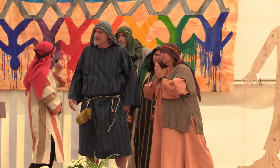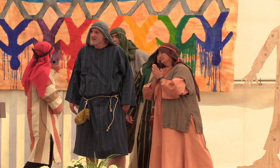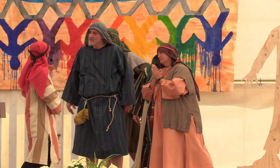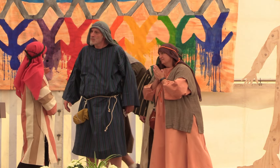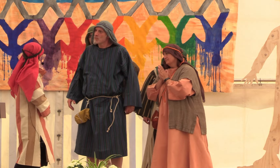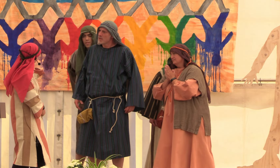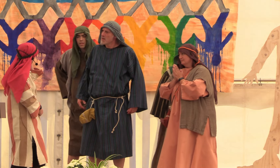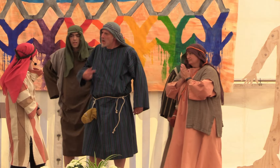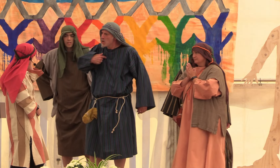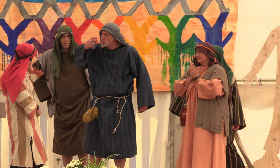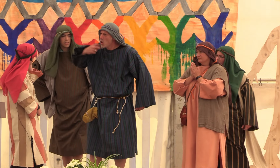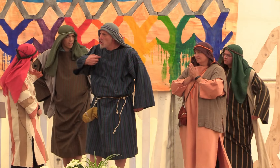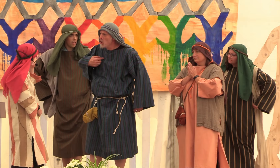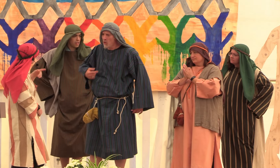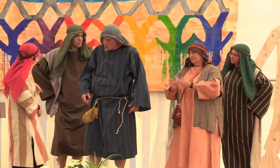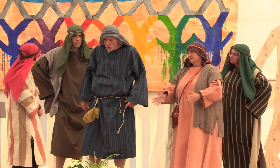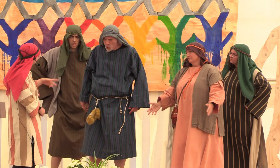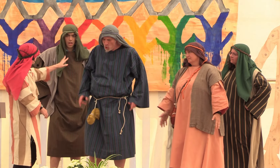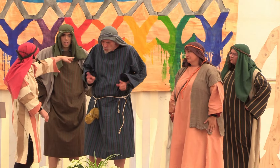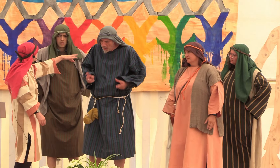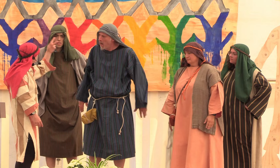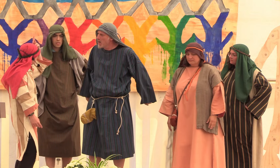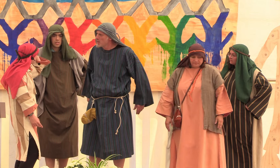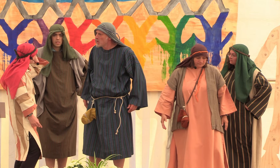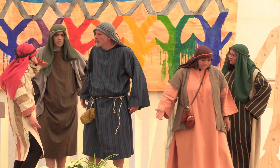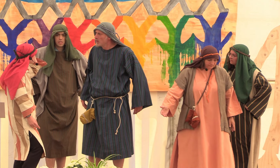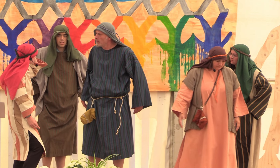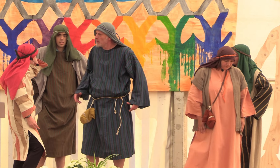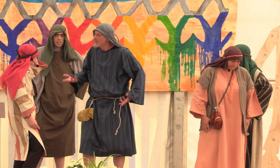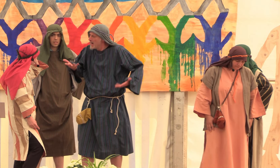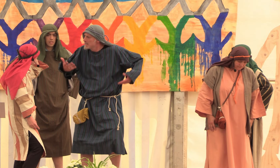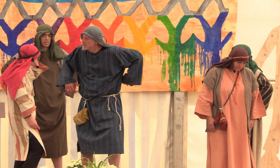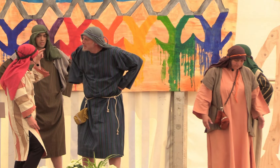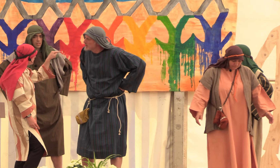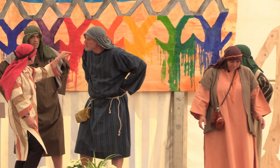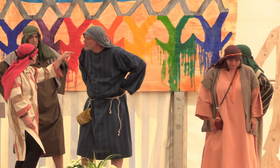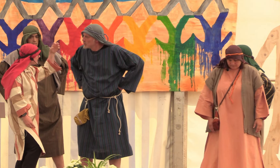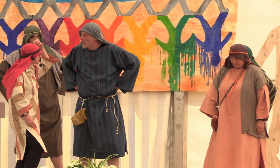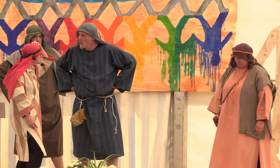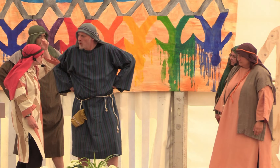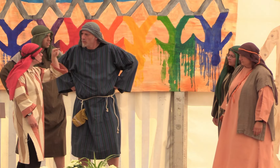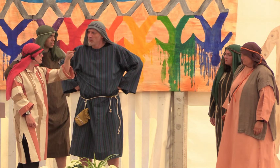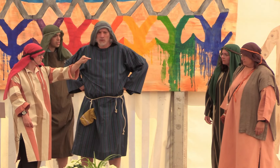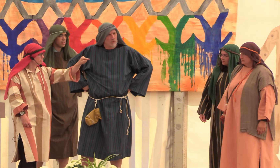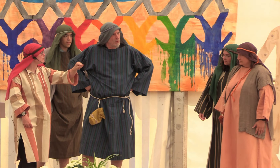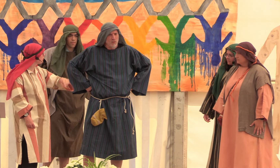Das ist ganz schön streng, ne? Ja. Ganz streng? Erinner dich mal, als du beim